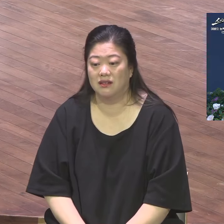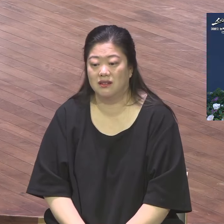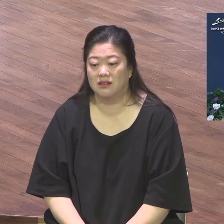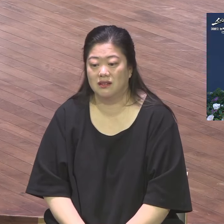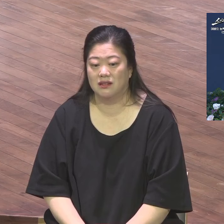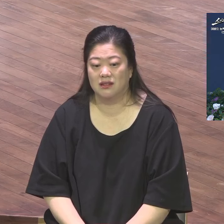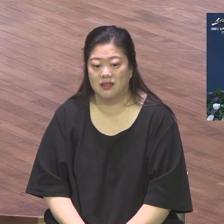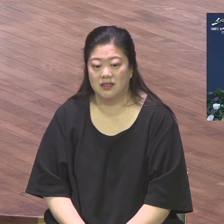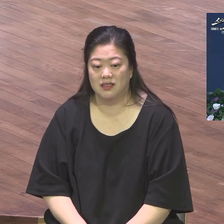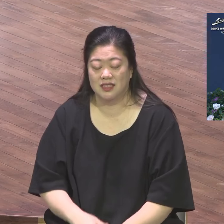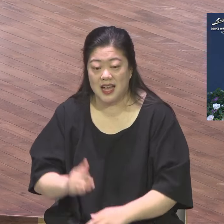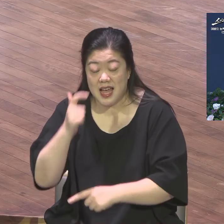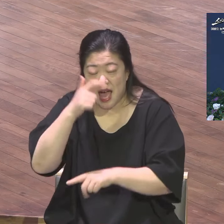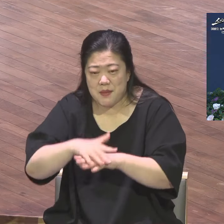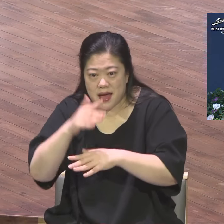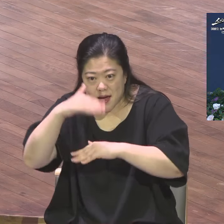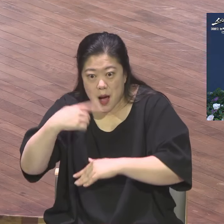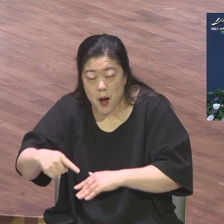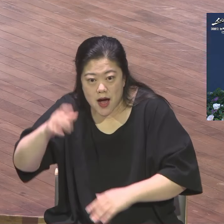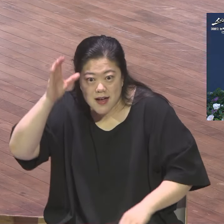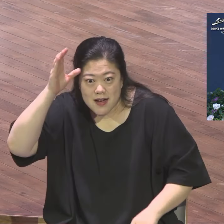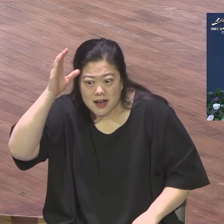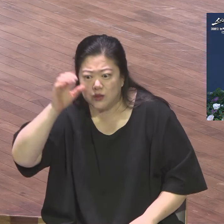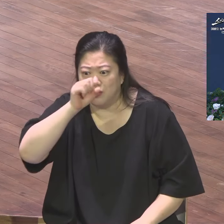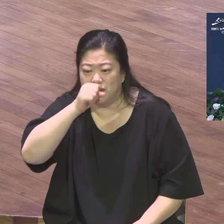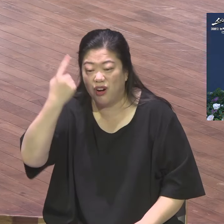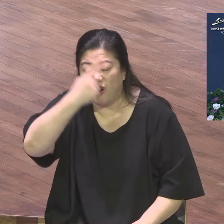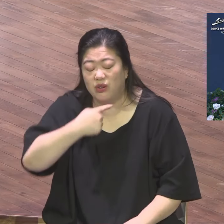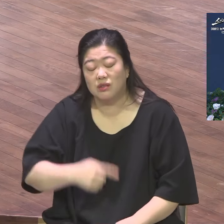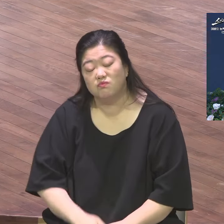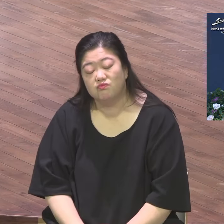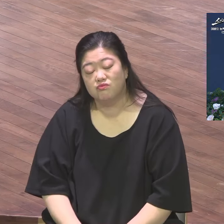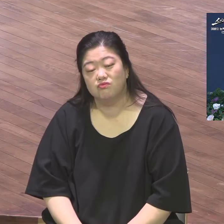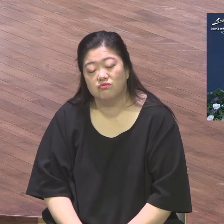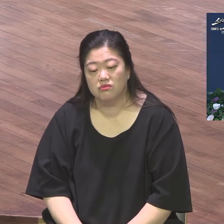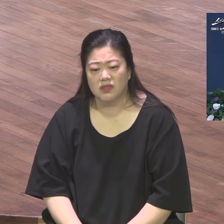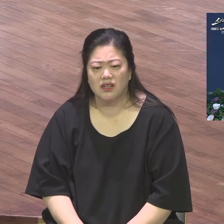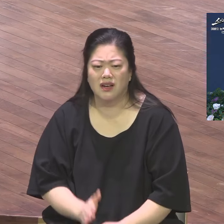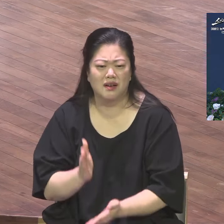기대하시라, 개봉박도. 아멘.